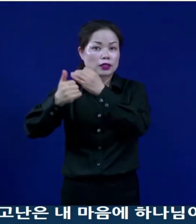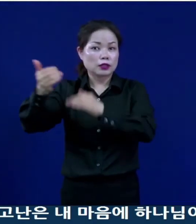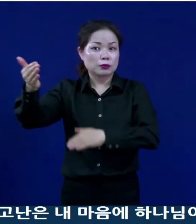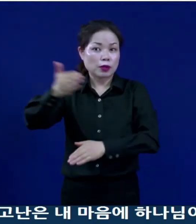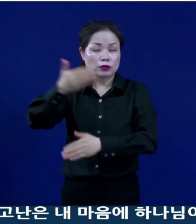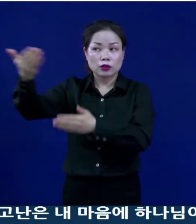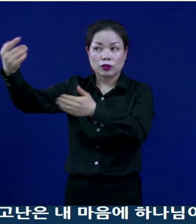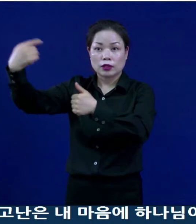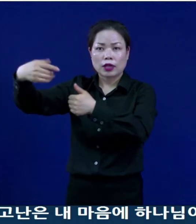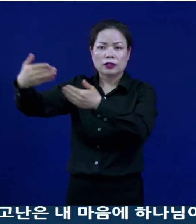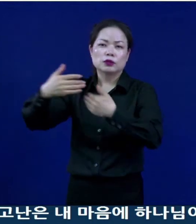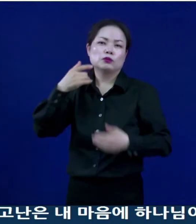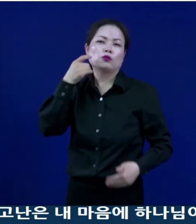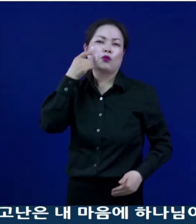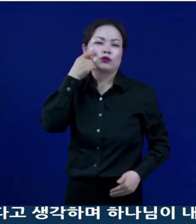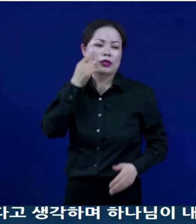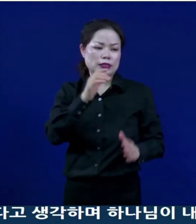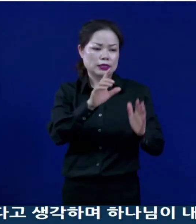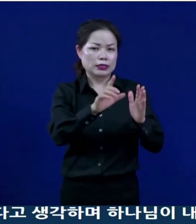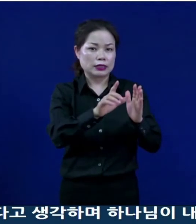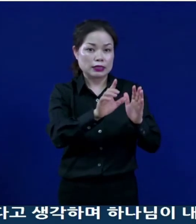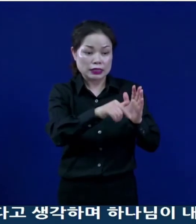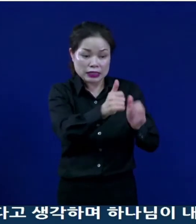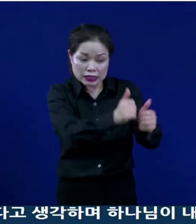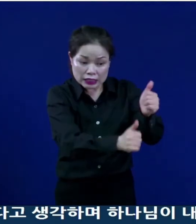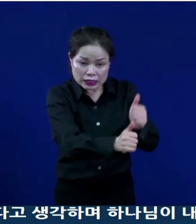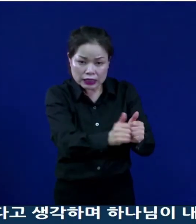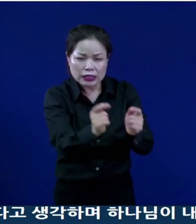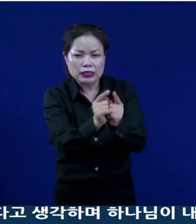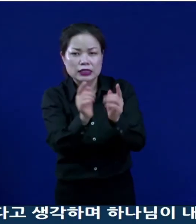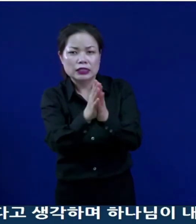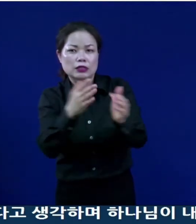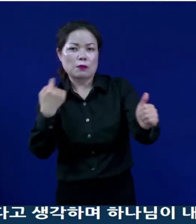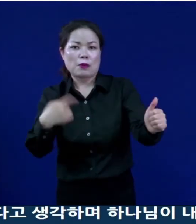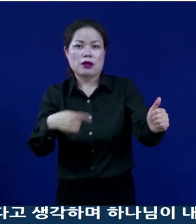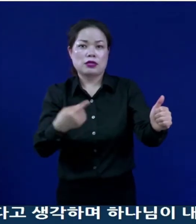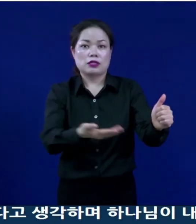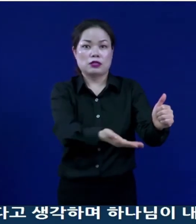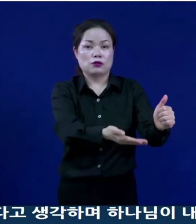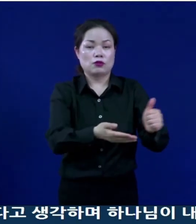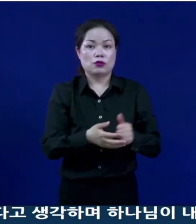하나님께로부터 가르침을 받지 못한 그런 세대를 이제 하나님께서 직접 가르치려 하시는,